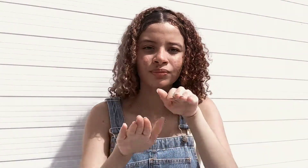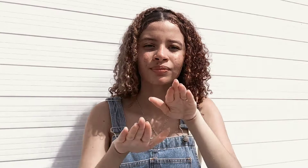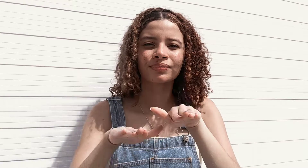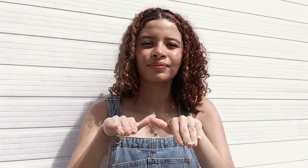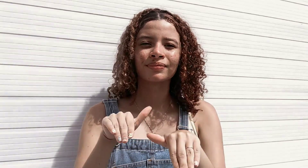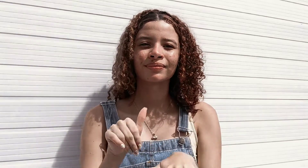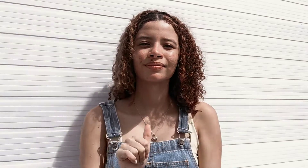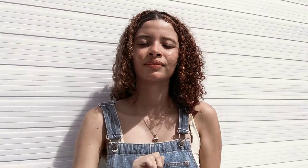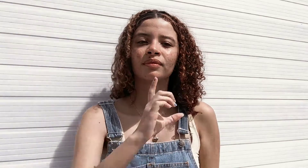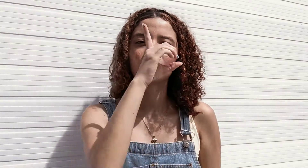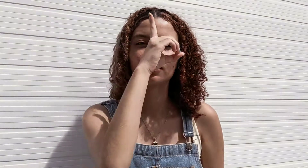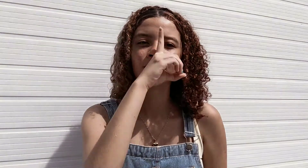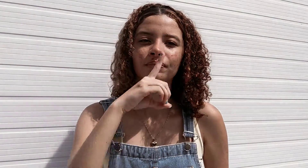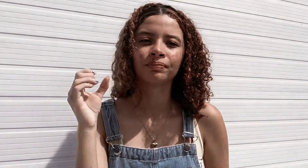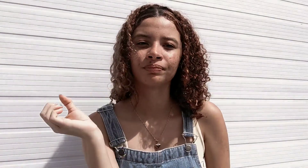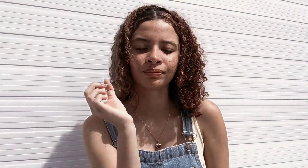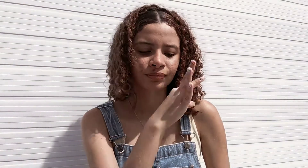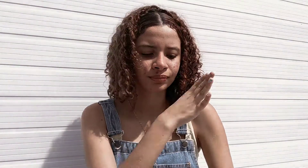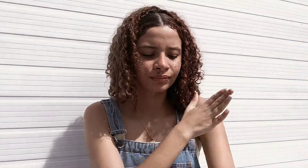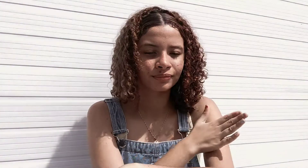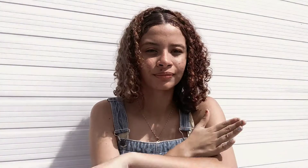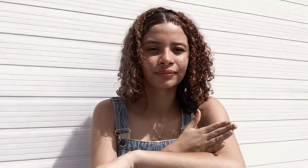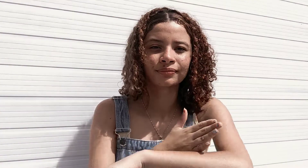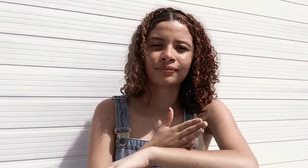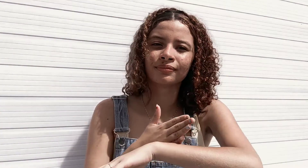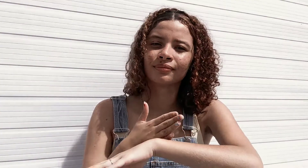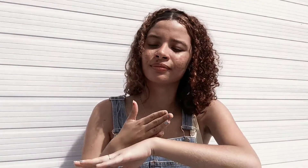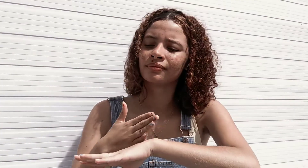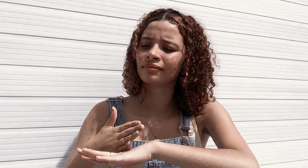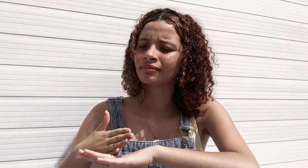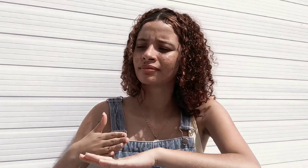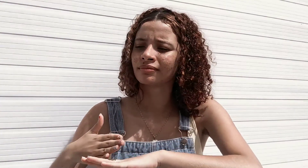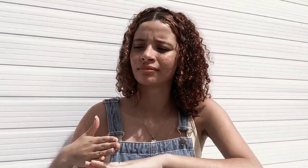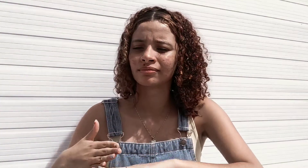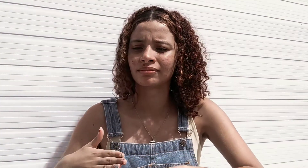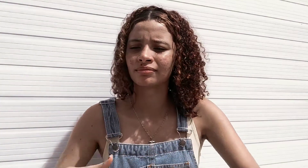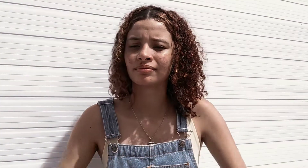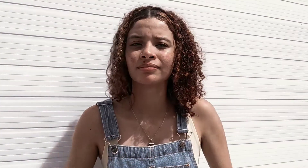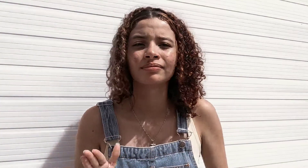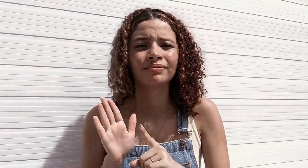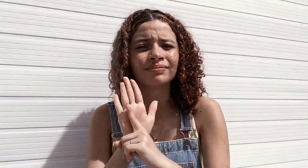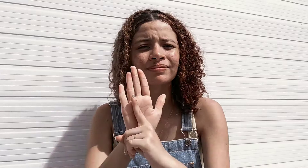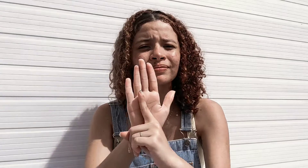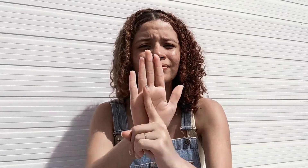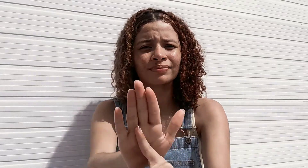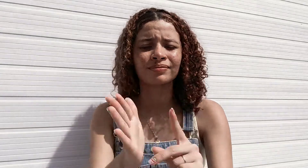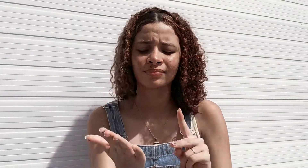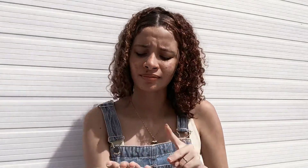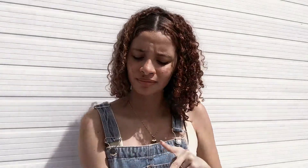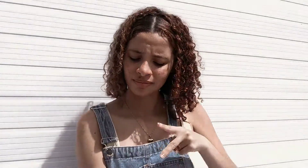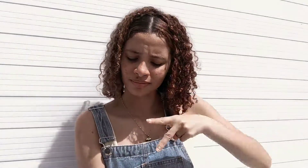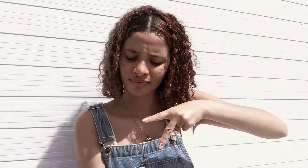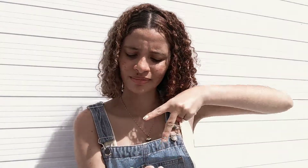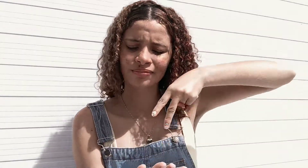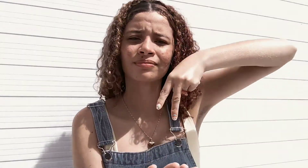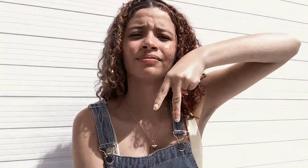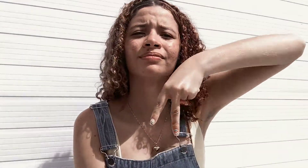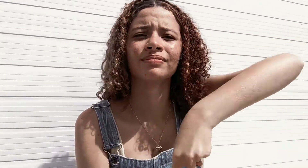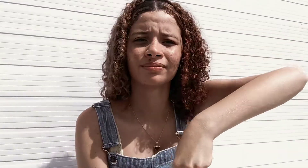pé, amarelo, azul e branco Deixa eu me apresentar que eu acabei de chegar